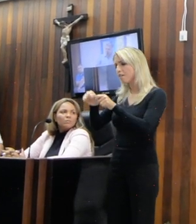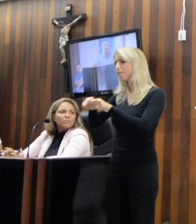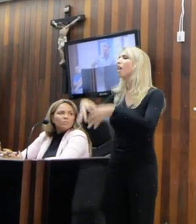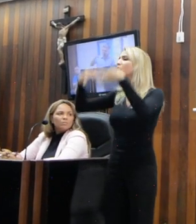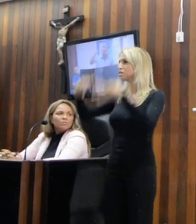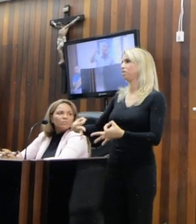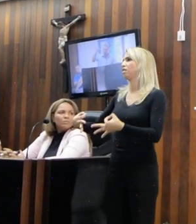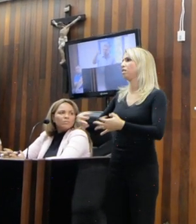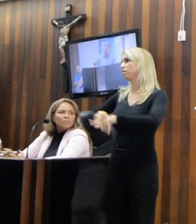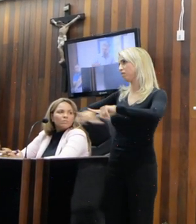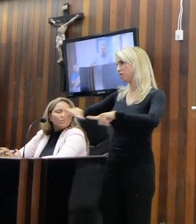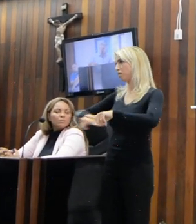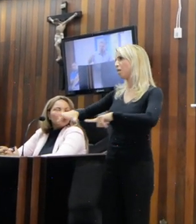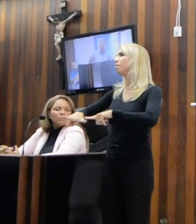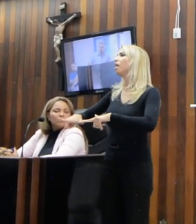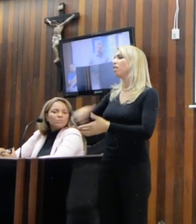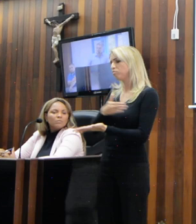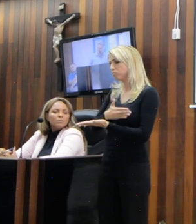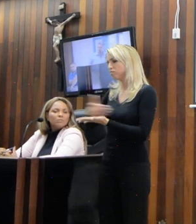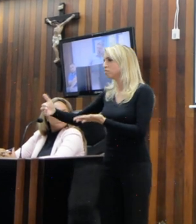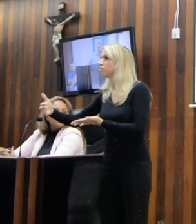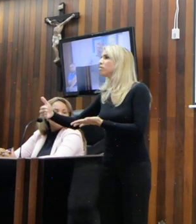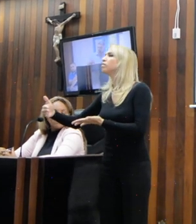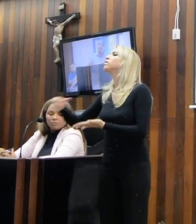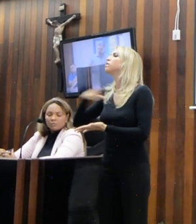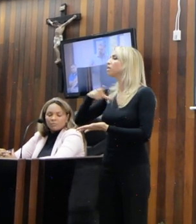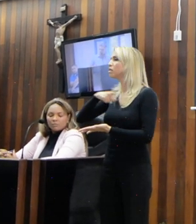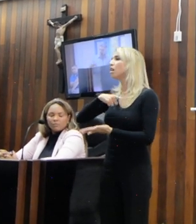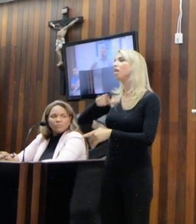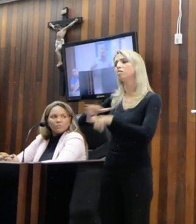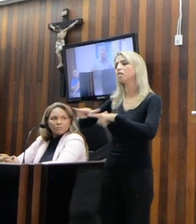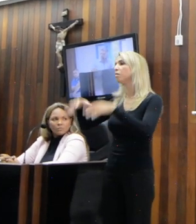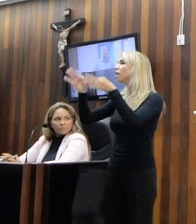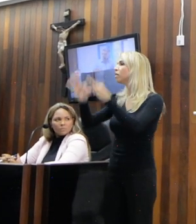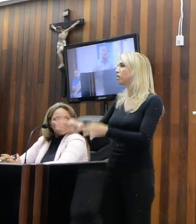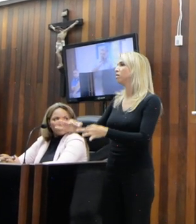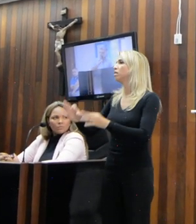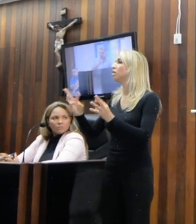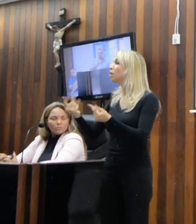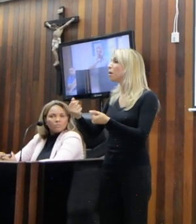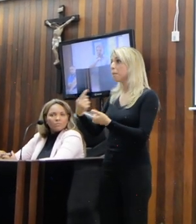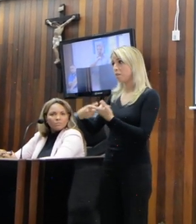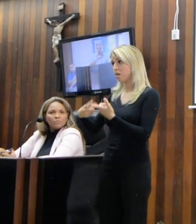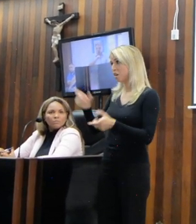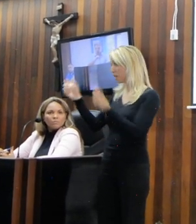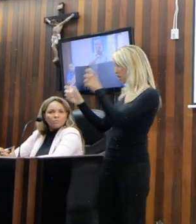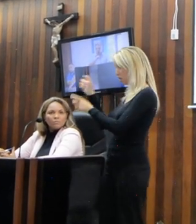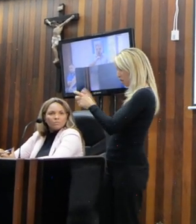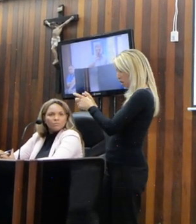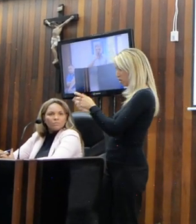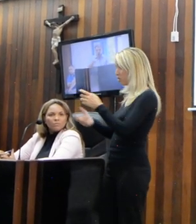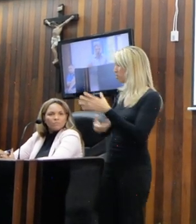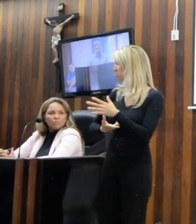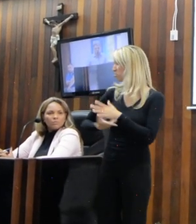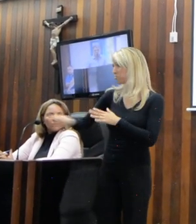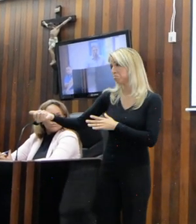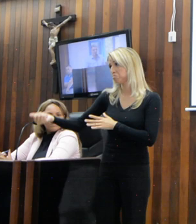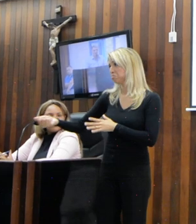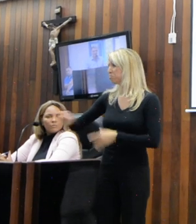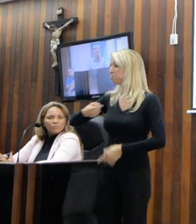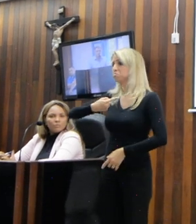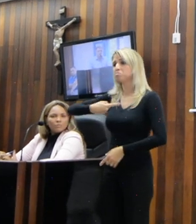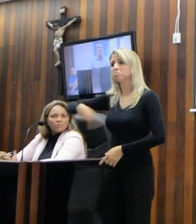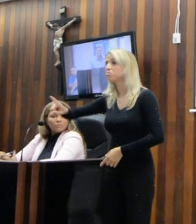que fazem com que isso aqui funcione, porque a gente está aqui de passagem. A gente não sabe quanto tempo